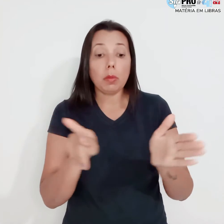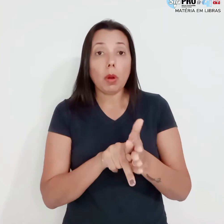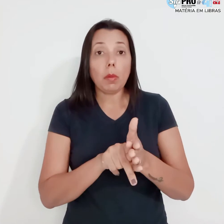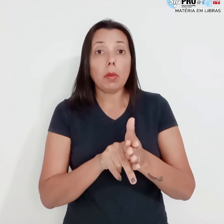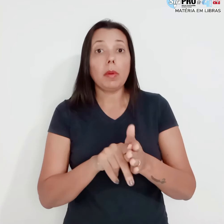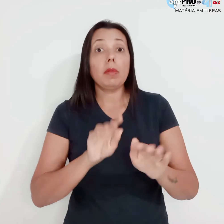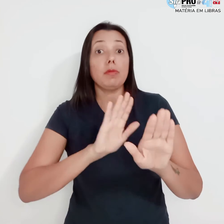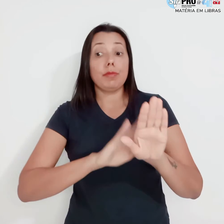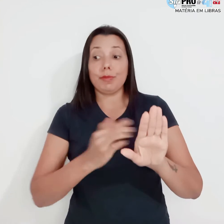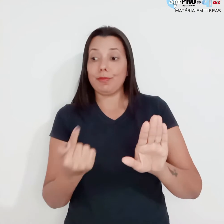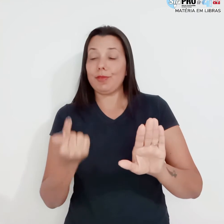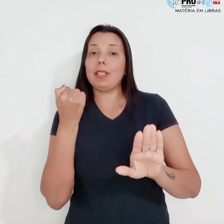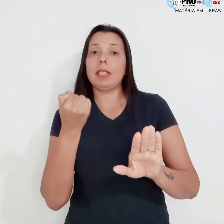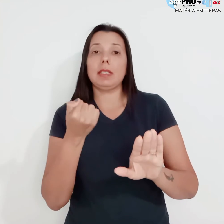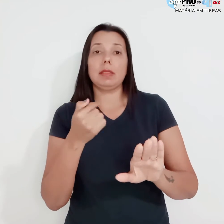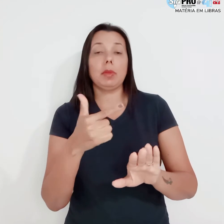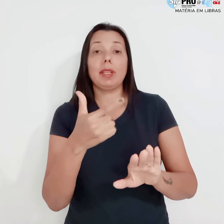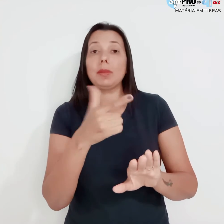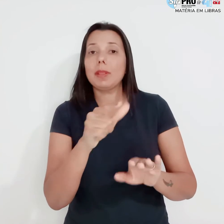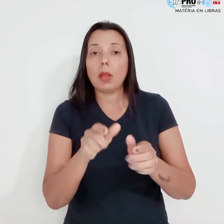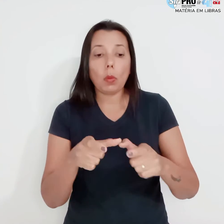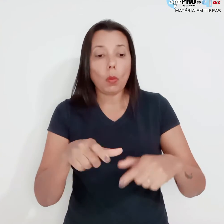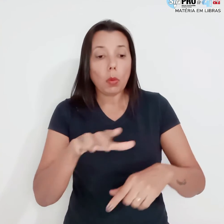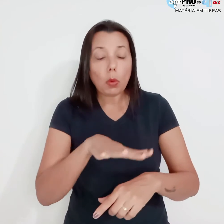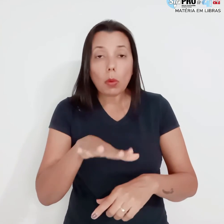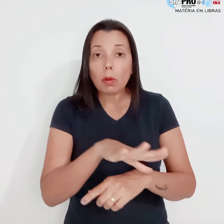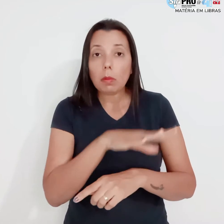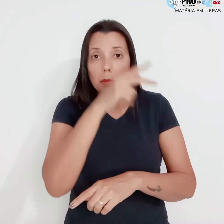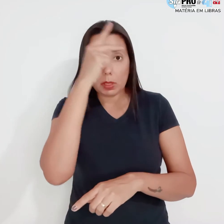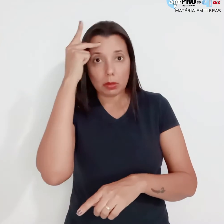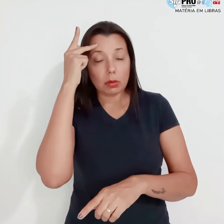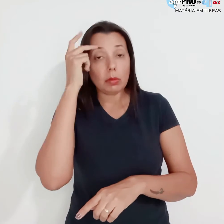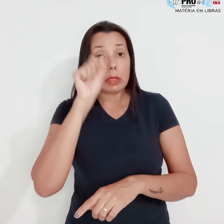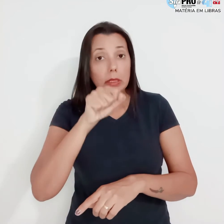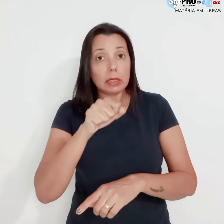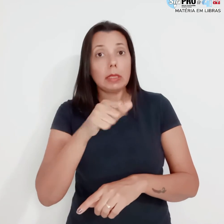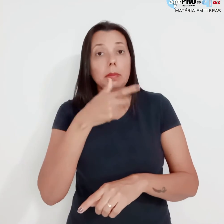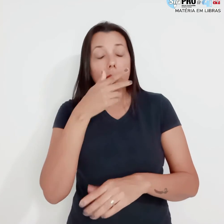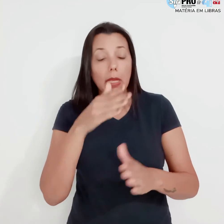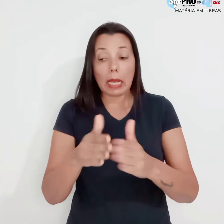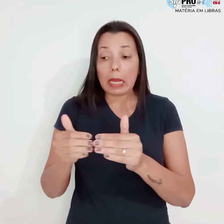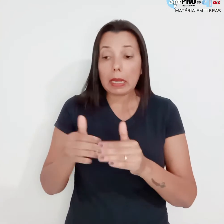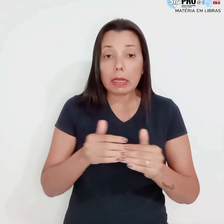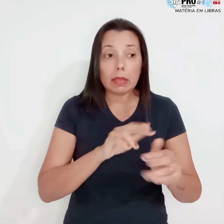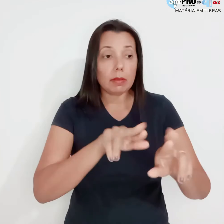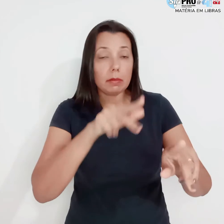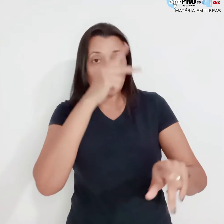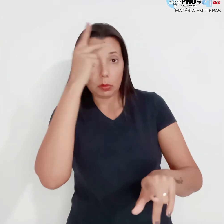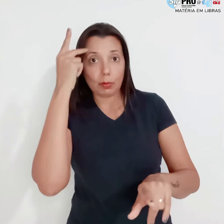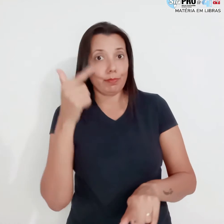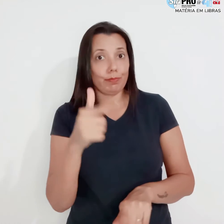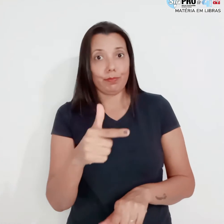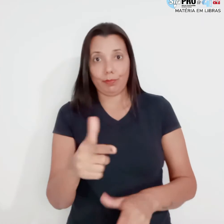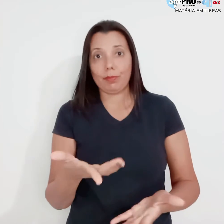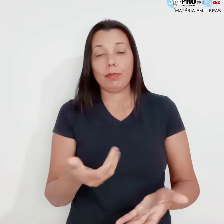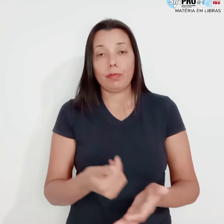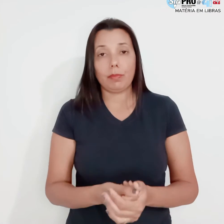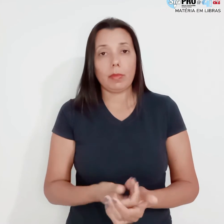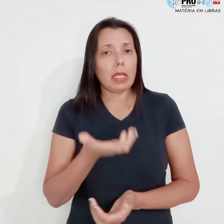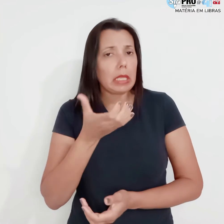porque nem os cemitérios têm espaço e pessoal suficiente para atender a demanda. Não queremos